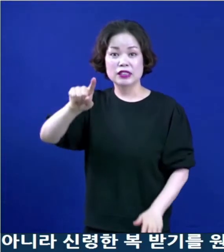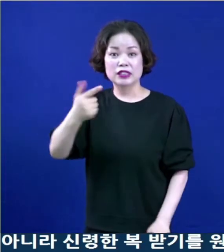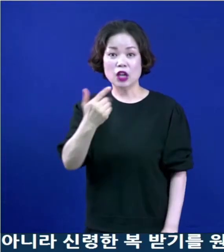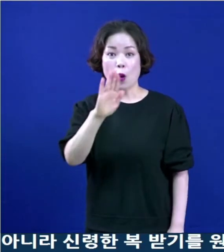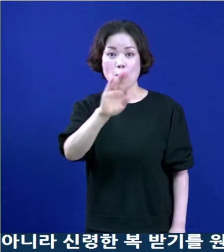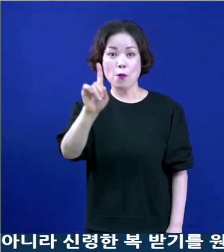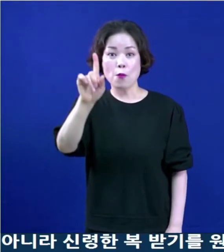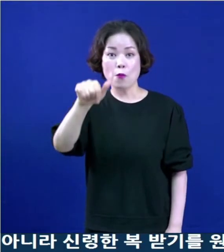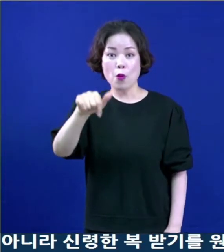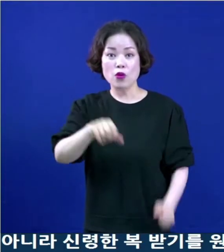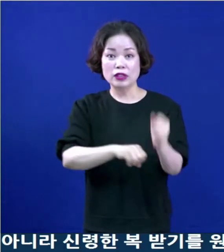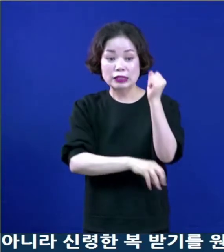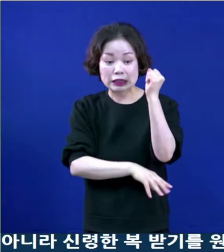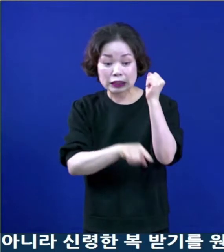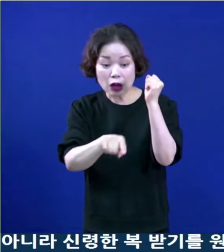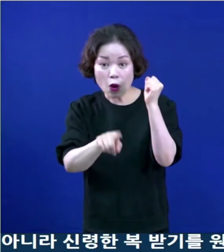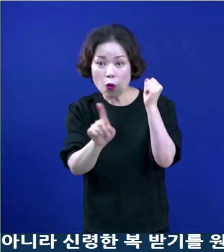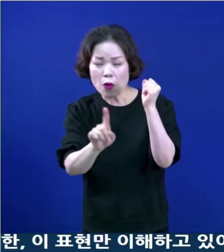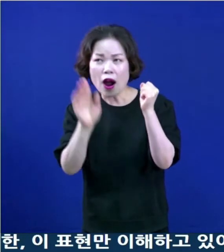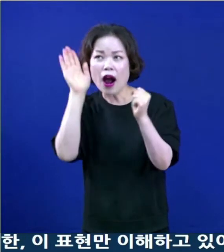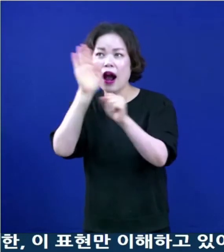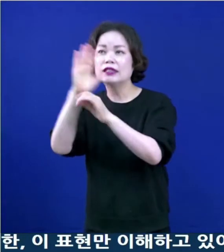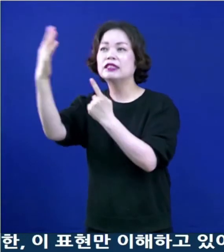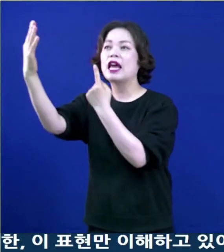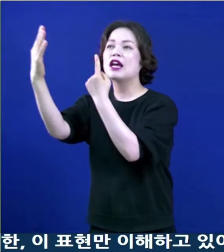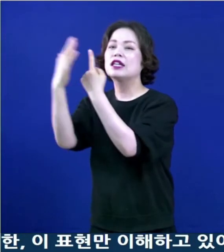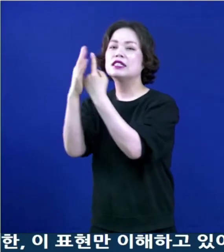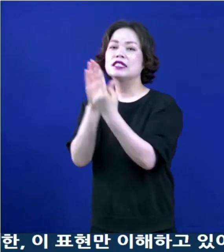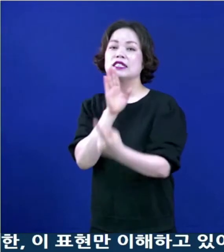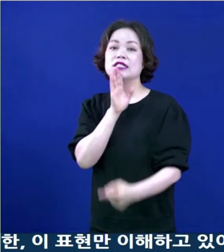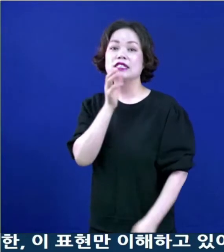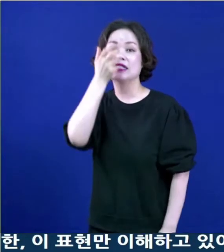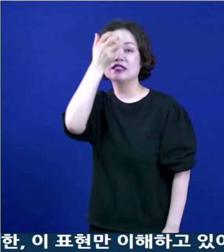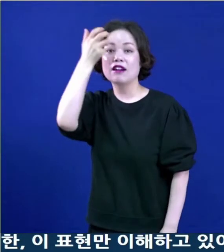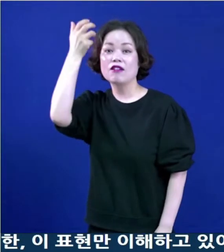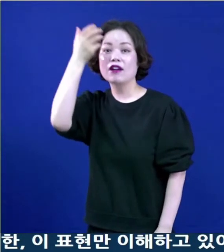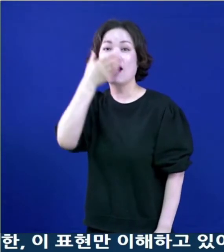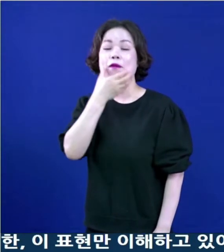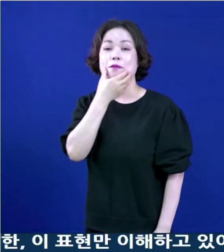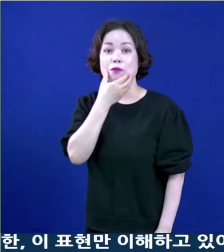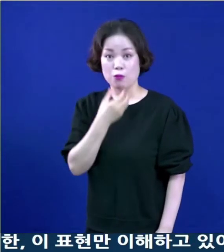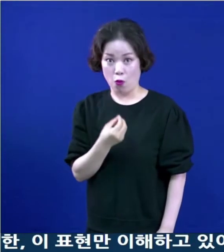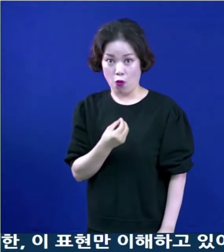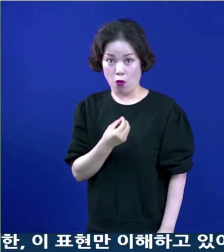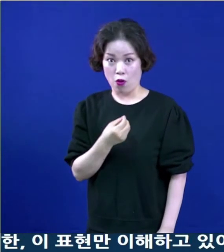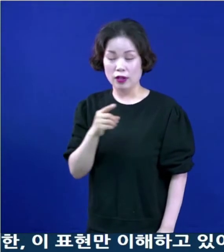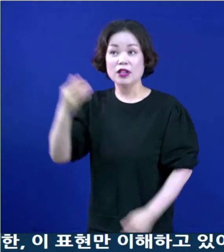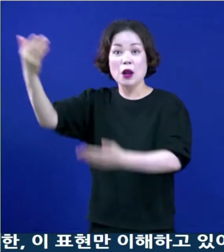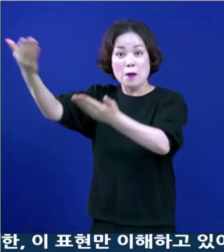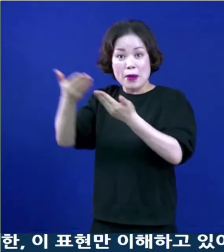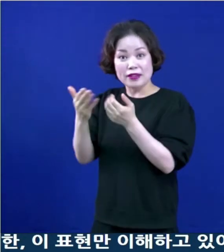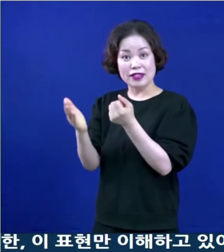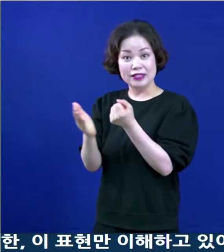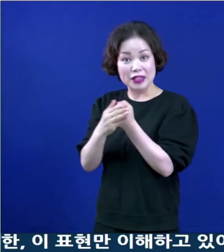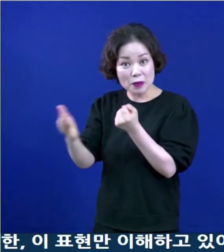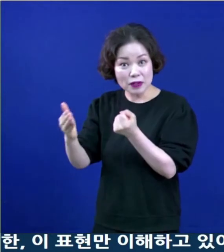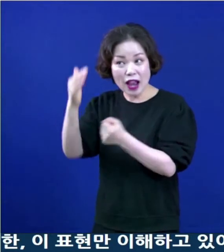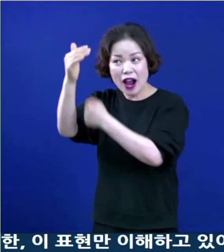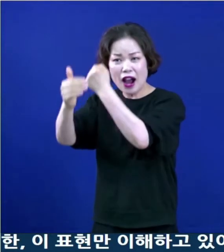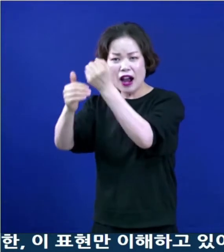근거가 어디냐? 여기입니다. 하늘에 속한 신령한 복, 이것을 받았기 때문에